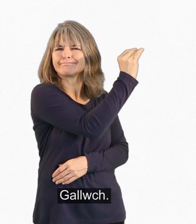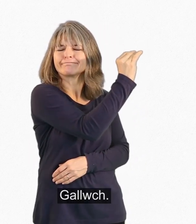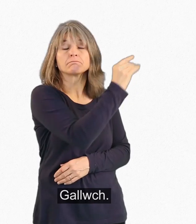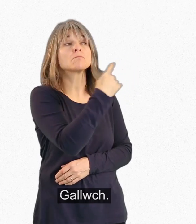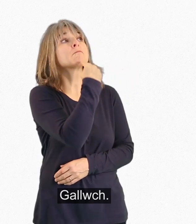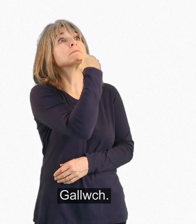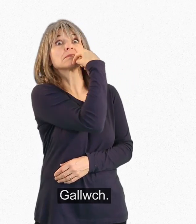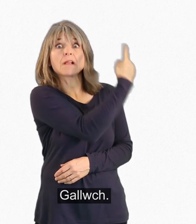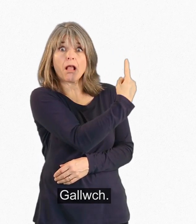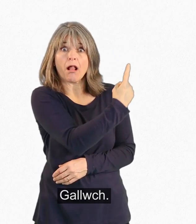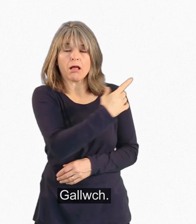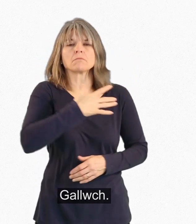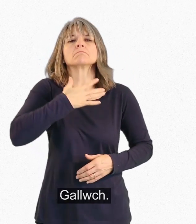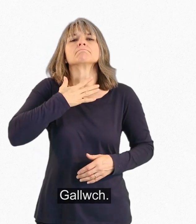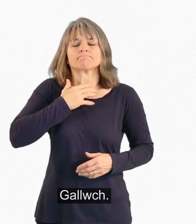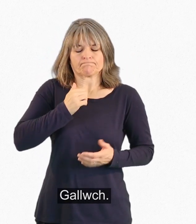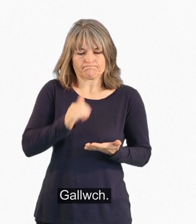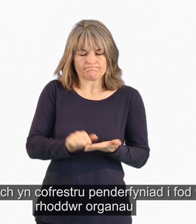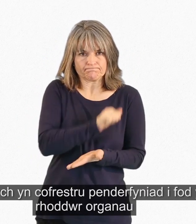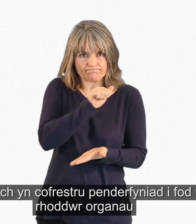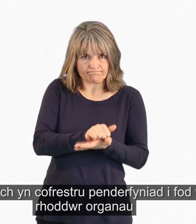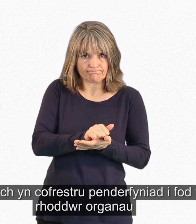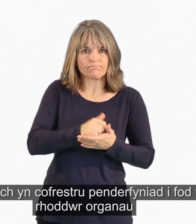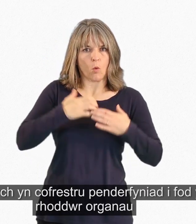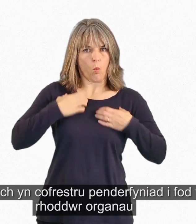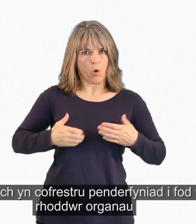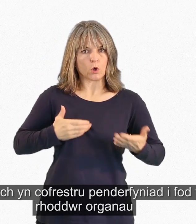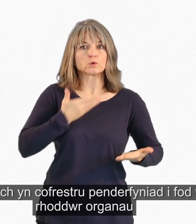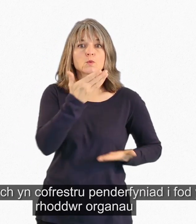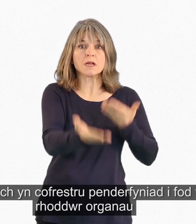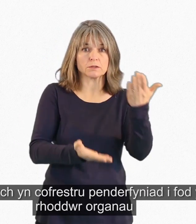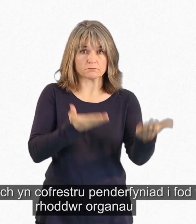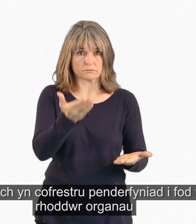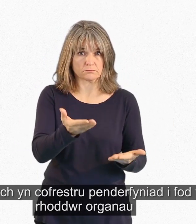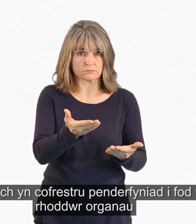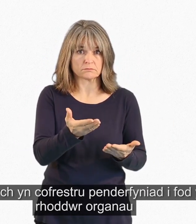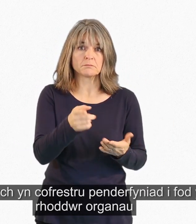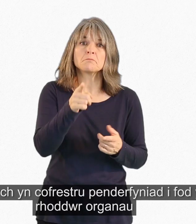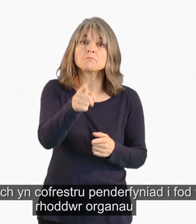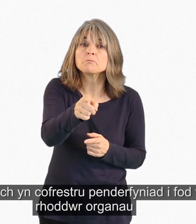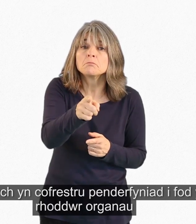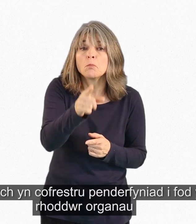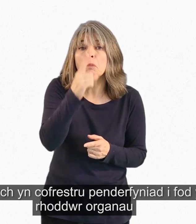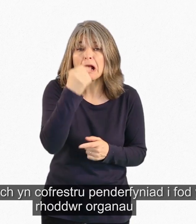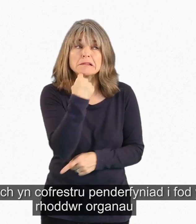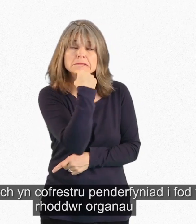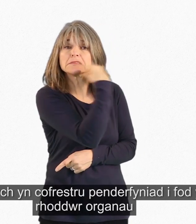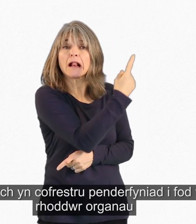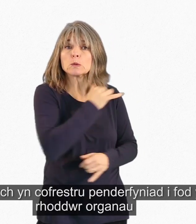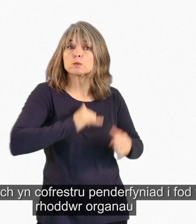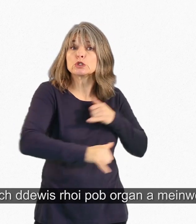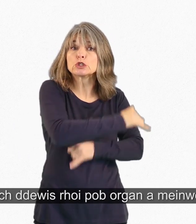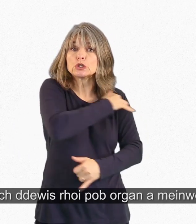Gallwch Os ydych yn cofrestru penderfyniad i fod yn rhoddwr organau, gallwch